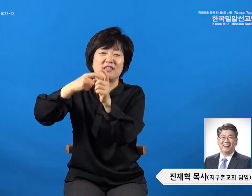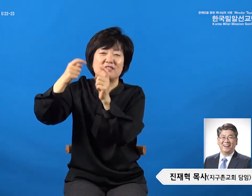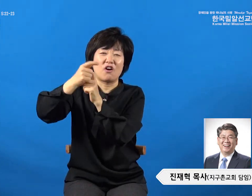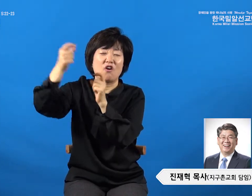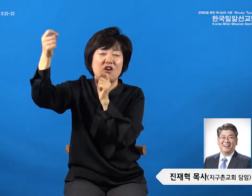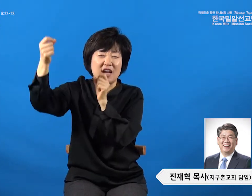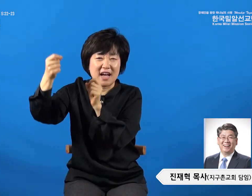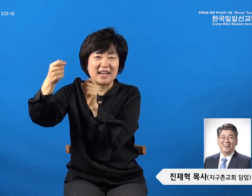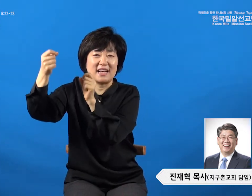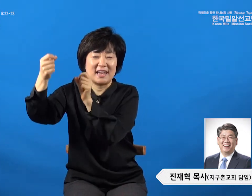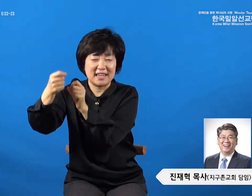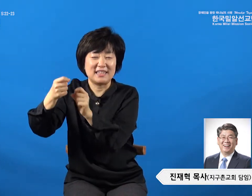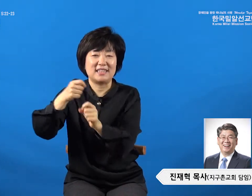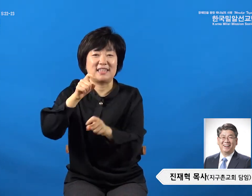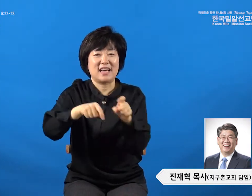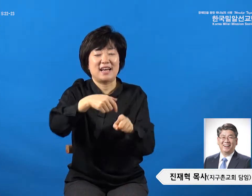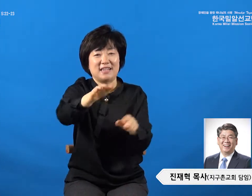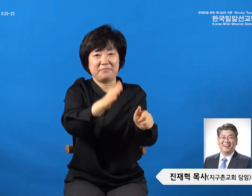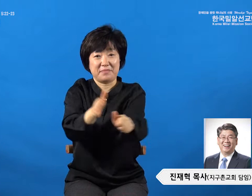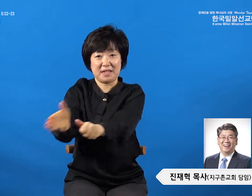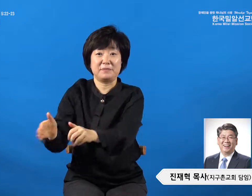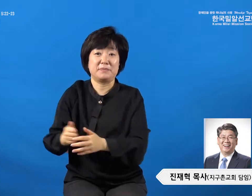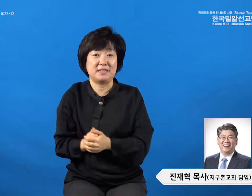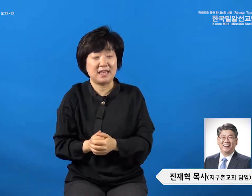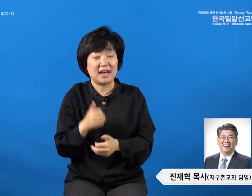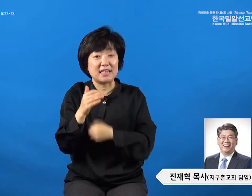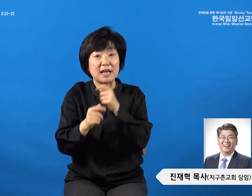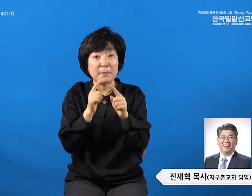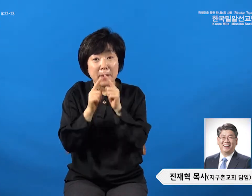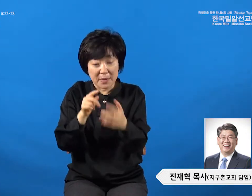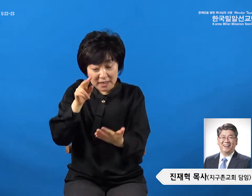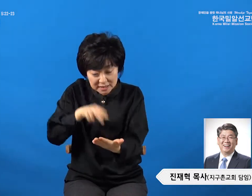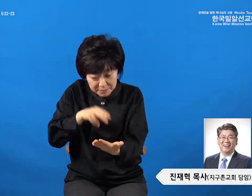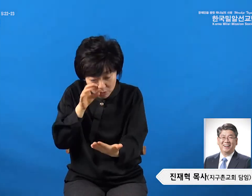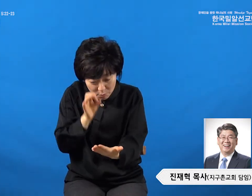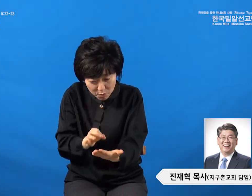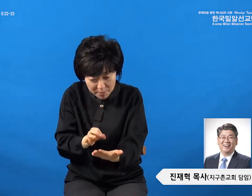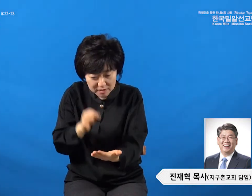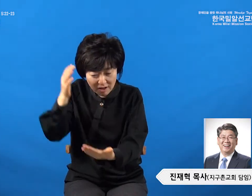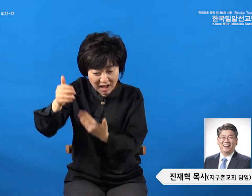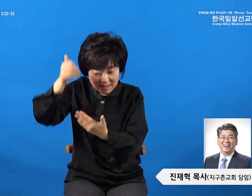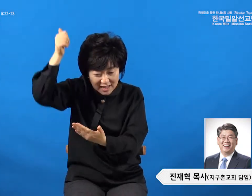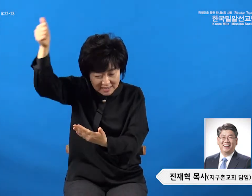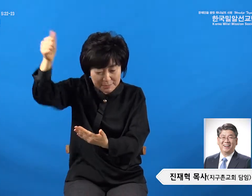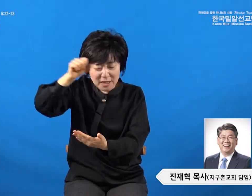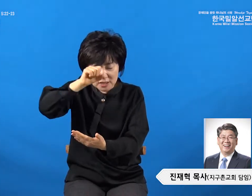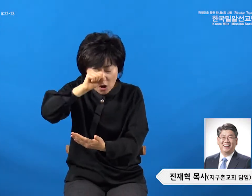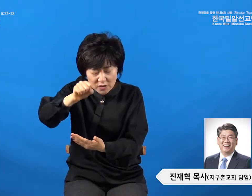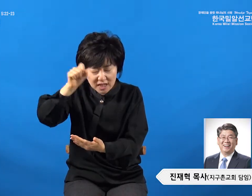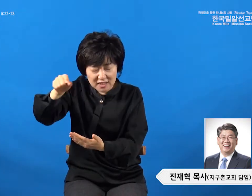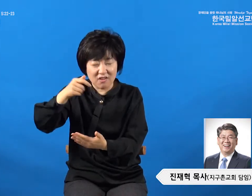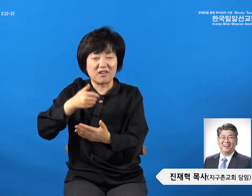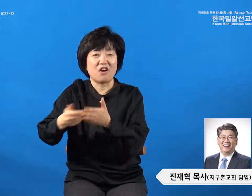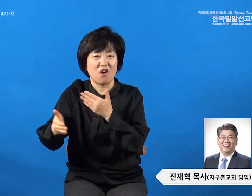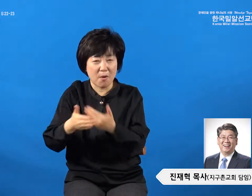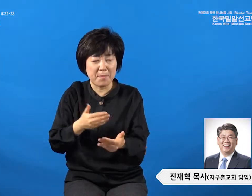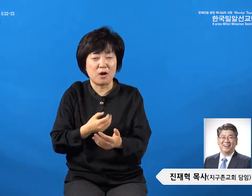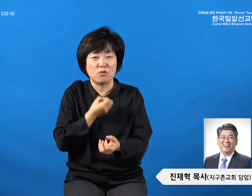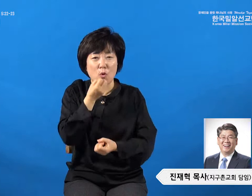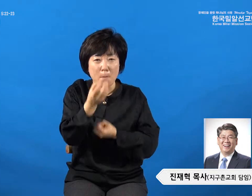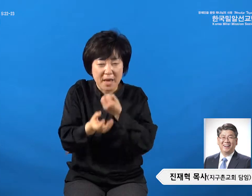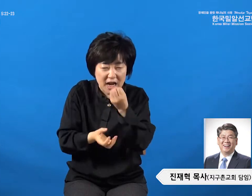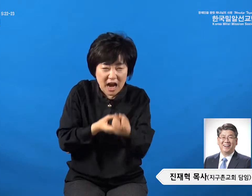더 가까이 나아가야 합니다. 하나님의 말씀을 통해 우리를 향한 여호와의 선하심을